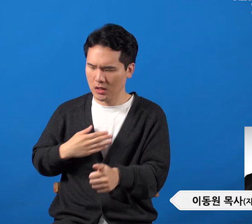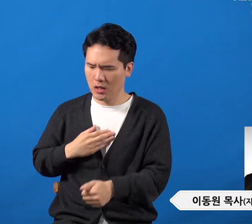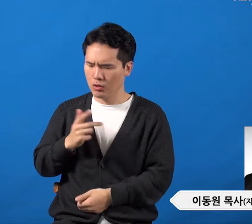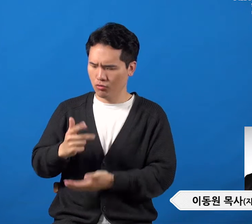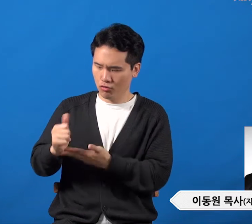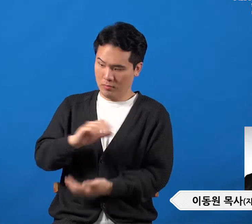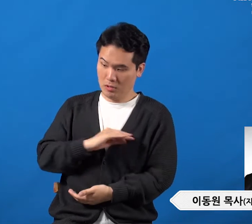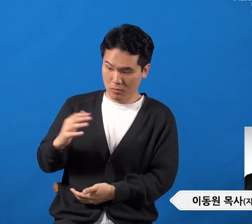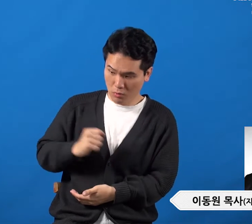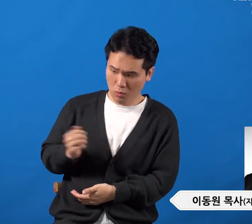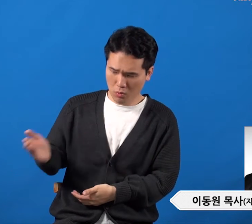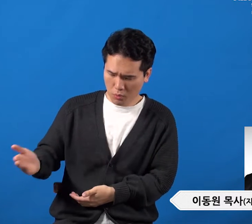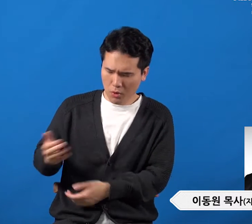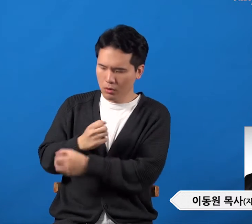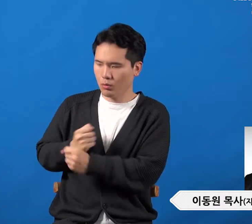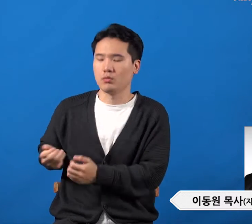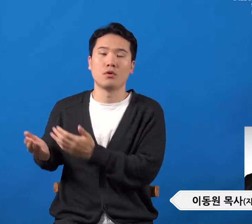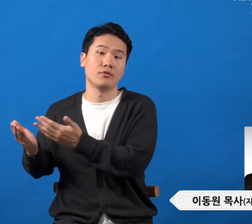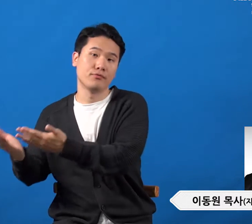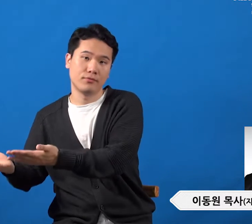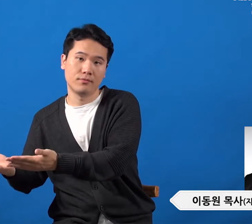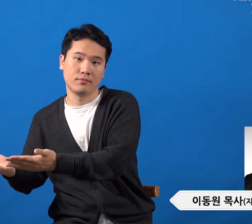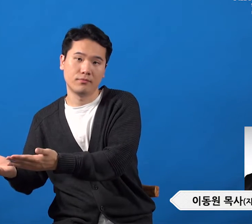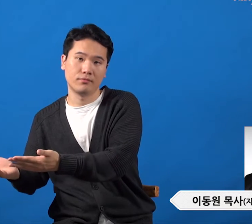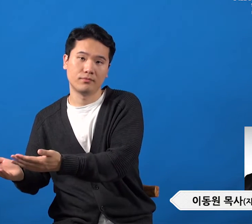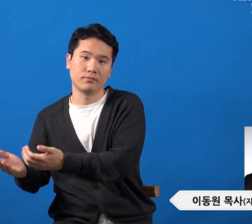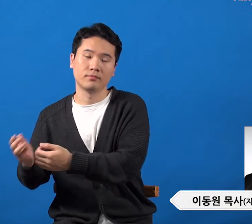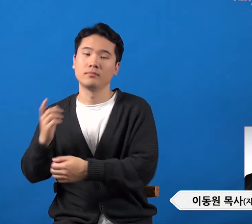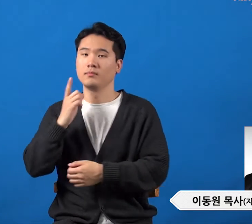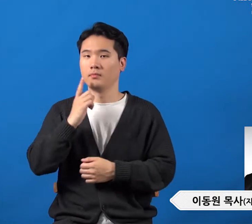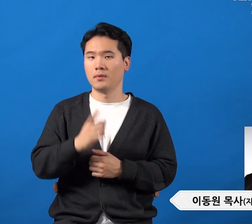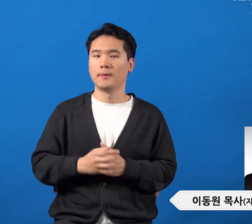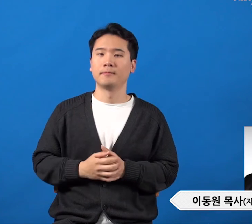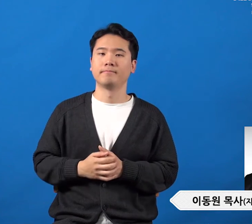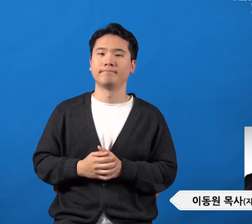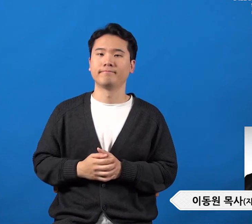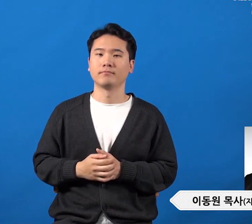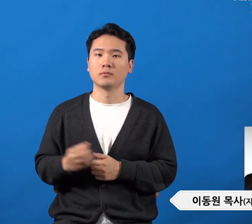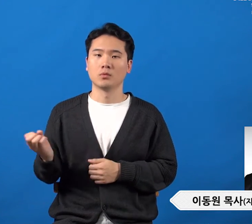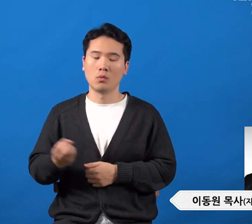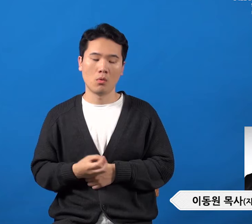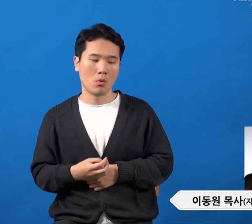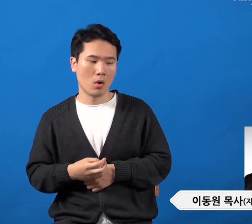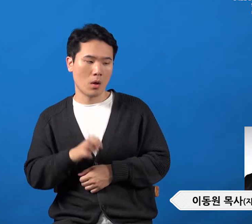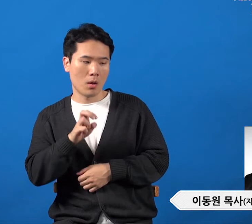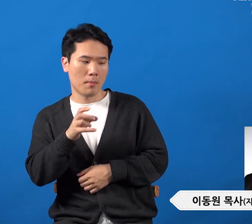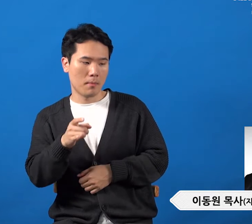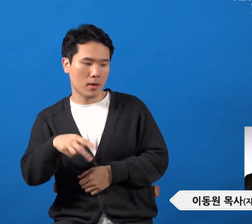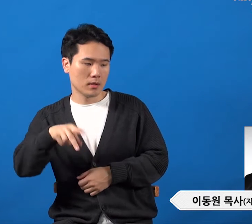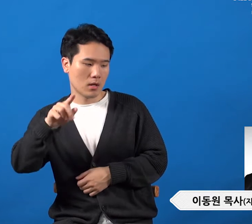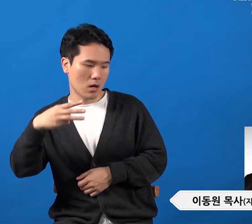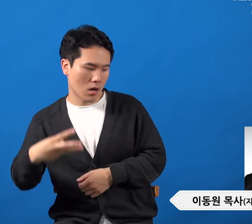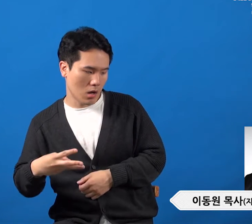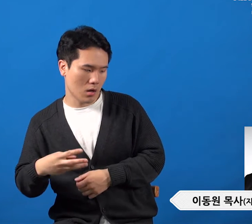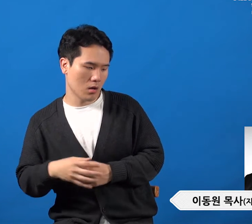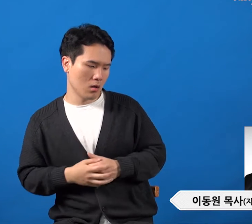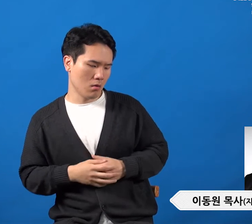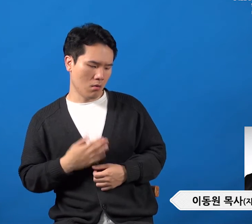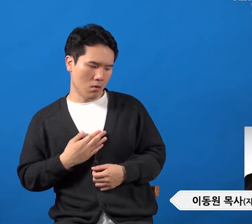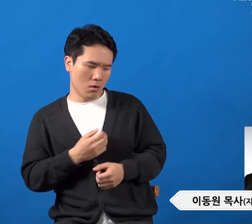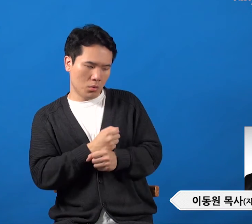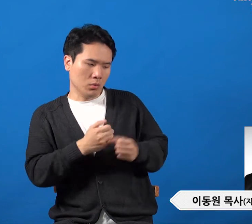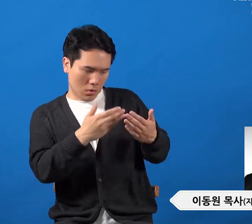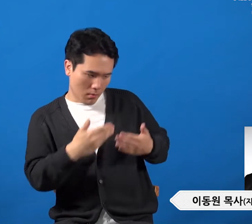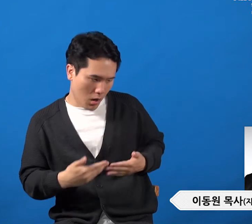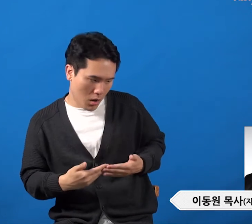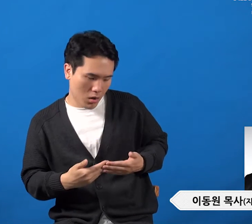된 베너가 메살라를 용서하고 있는 장면, 그리고 베너로부터 용서를 받아들이는 메살라,